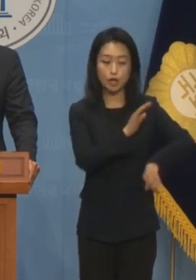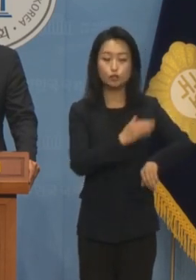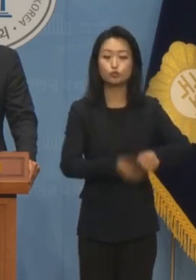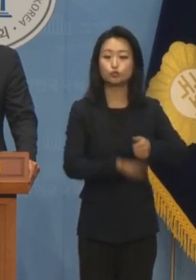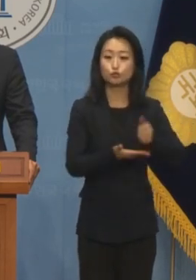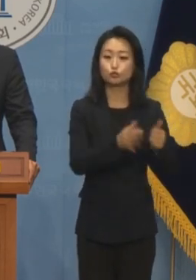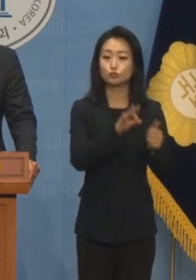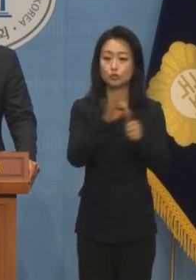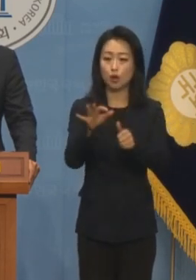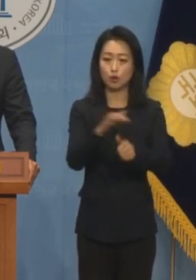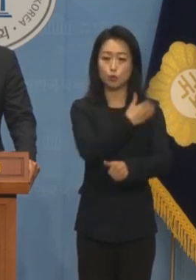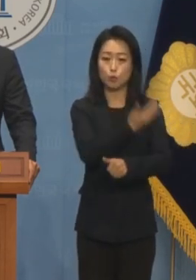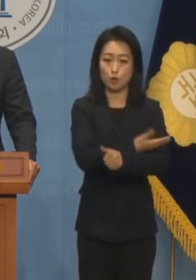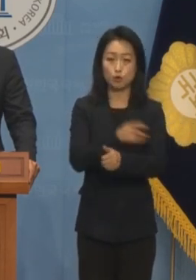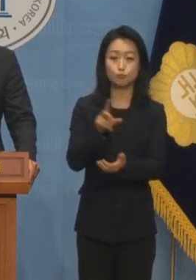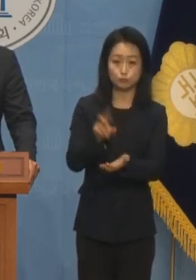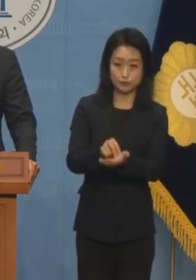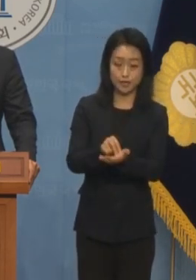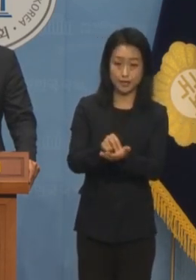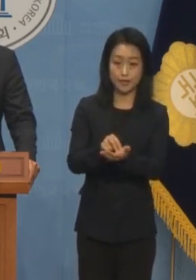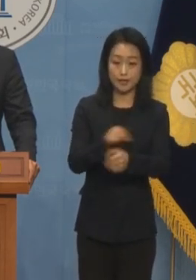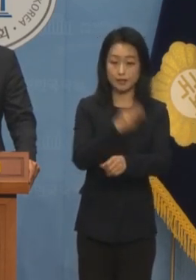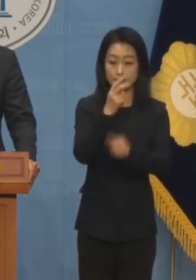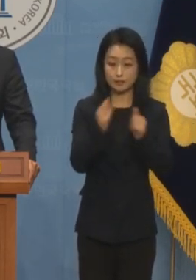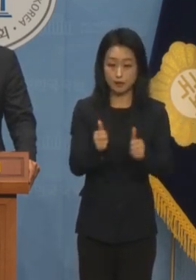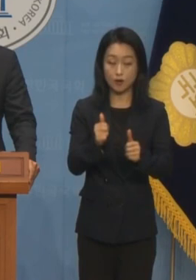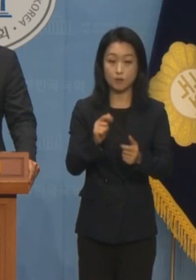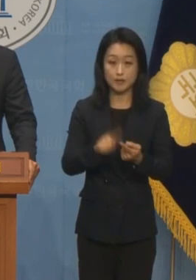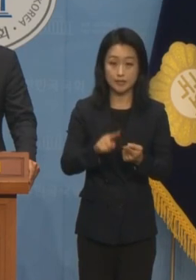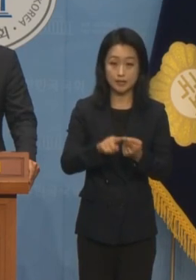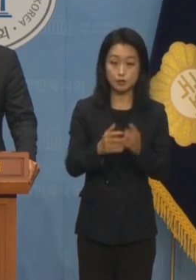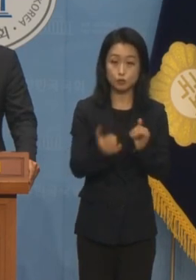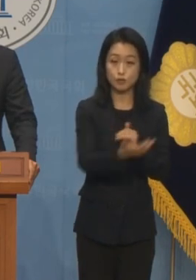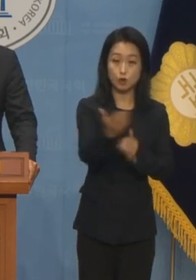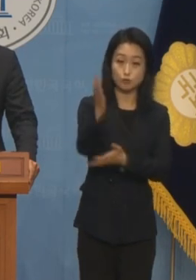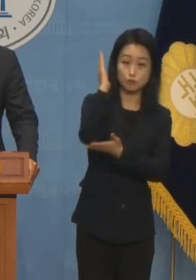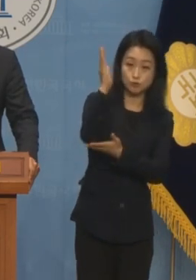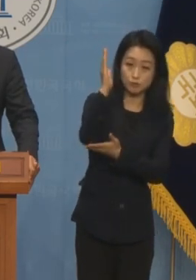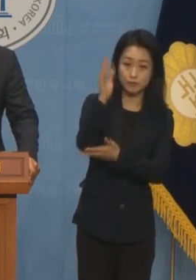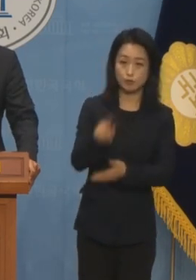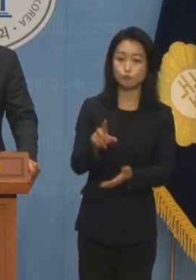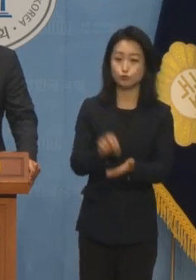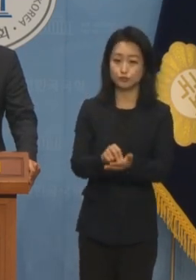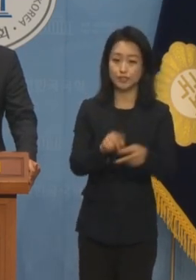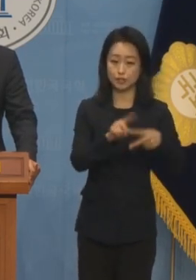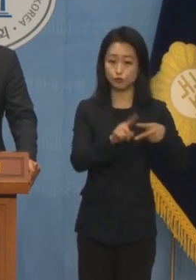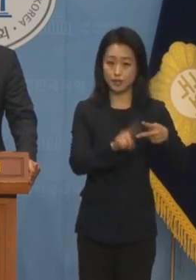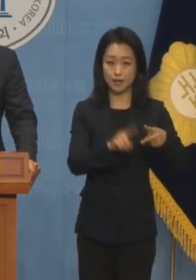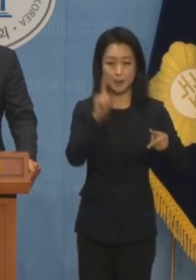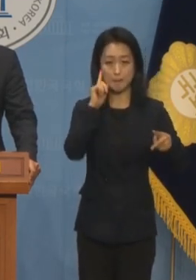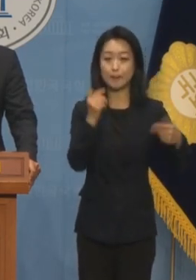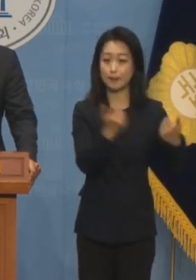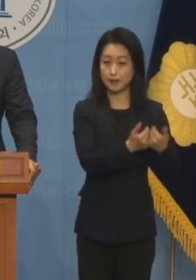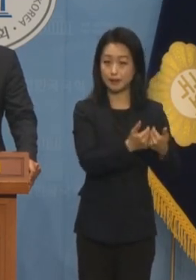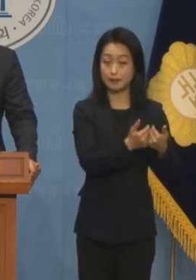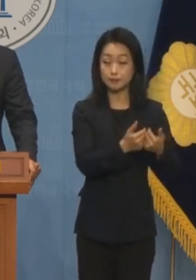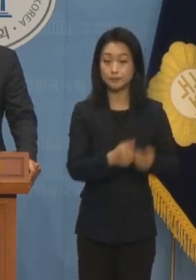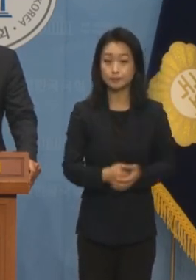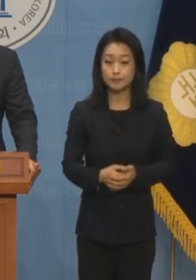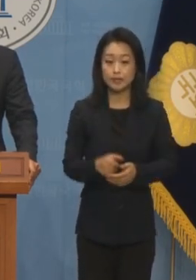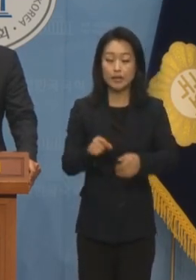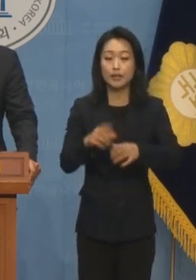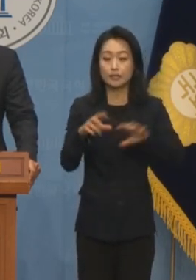추천권과 특검의 대국민 브리핑입니다. 여당은 각각에 대해 특검의